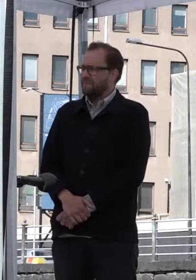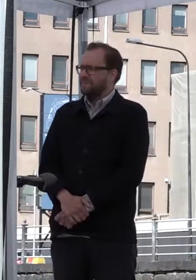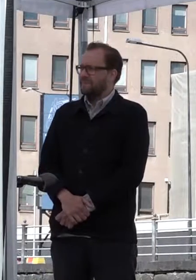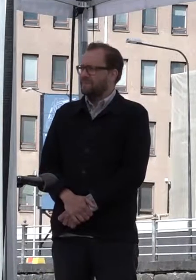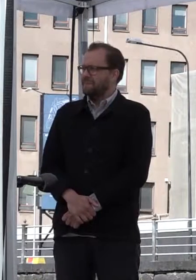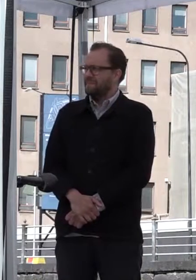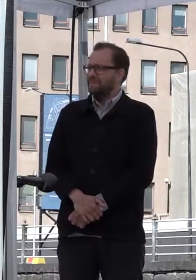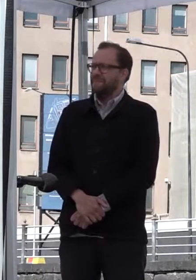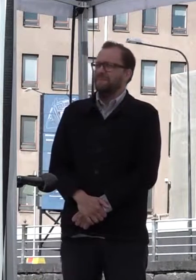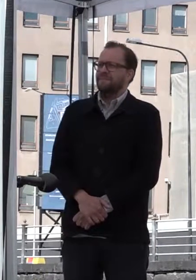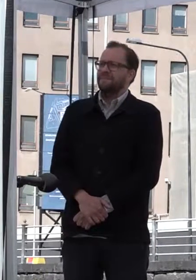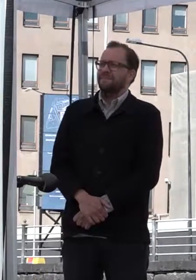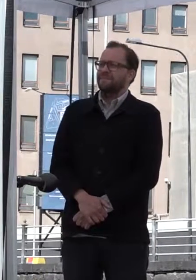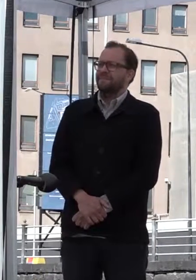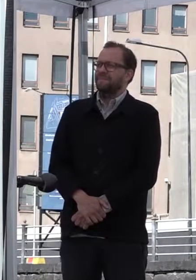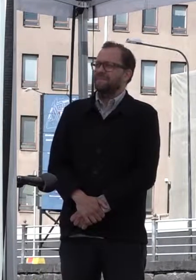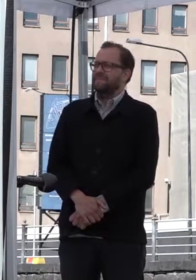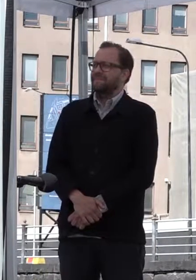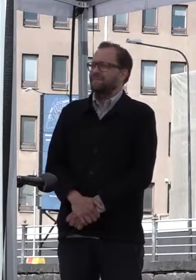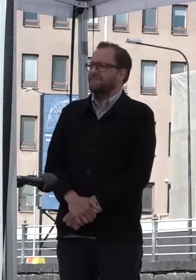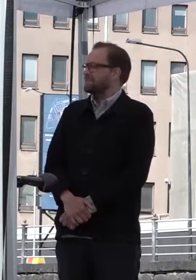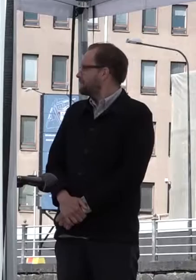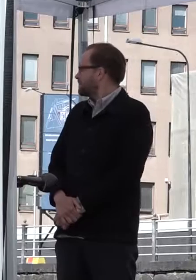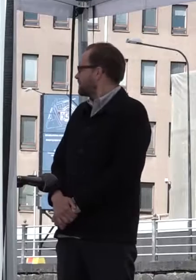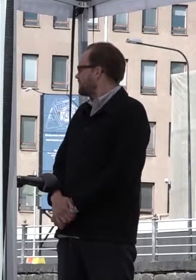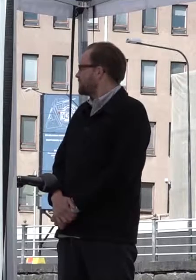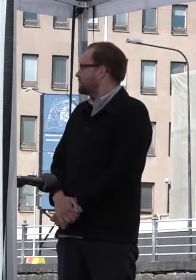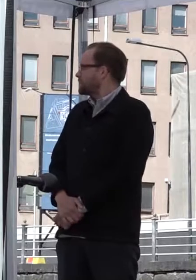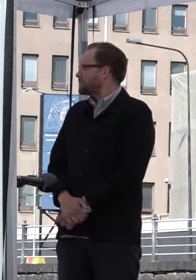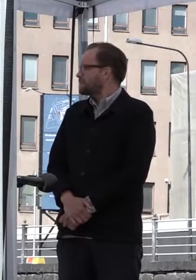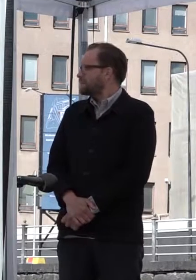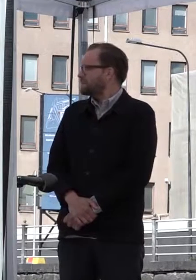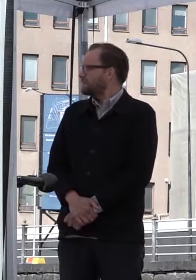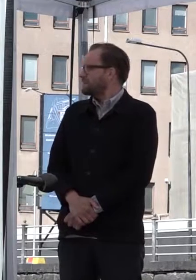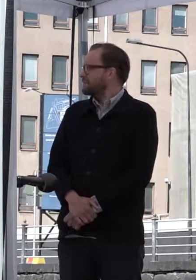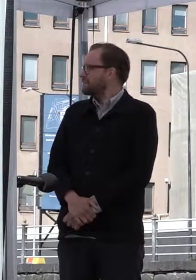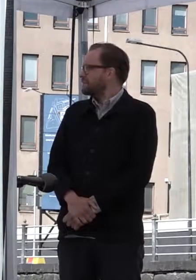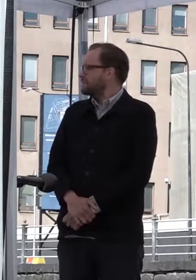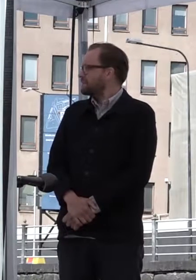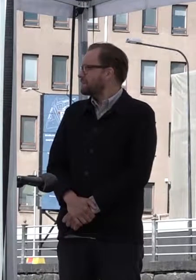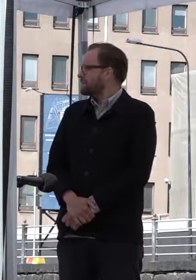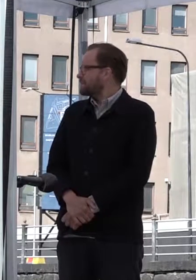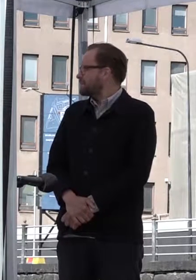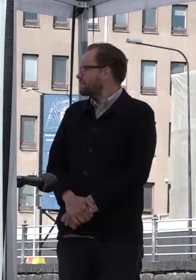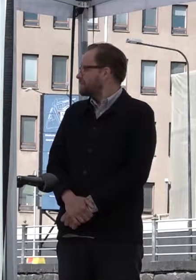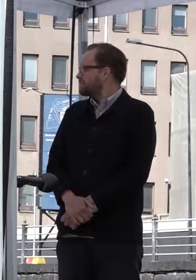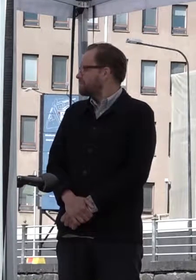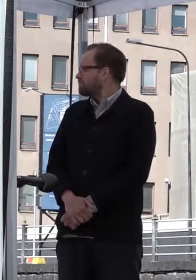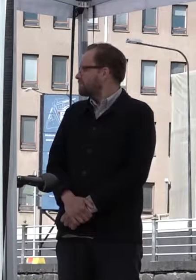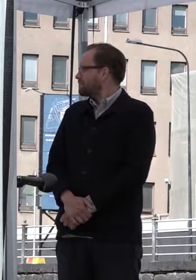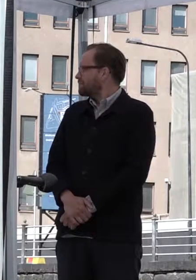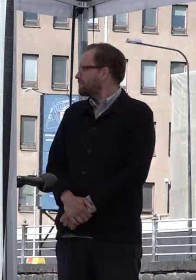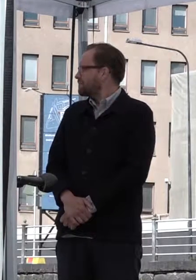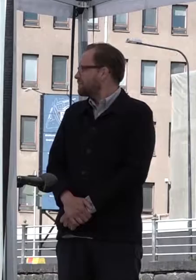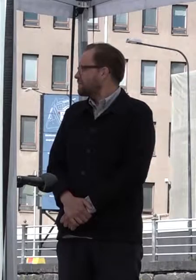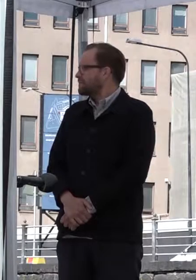siellä vielä sanotaan, että kaikilla tasoilla pitää toteuttaa, niin meidän pitää muistaa myös, että se pitää ihan sieltä kuntatasolta, maakuntatasolle